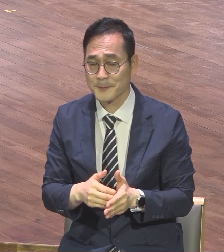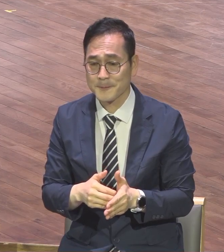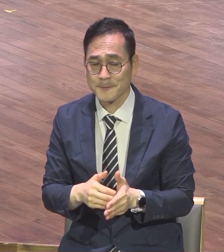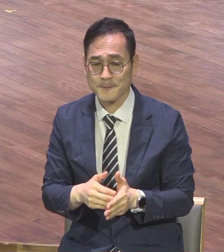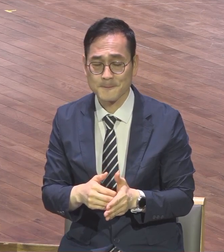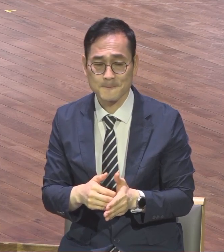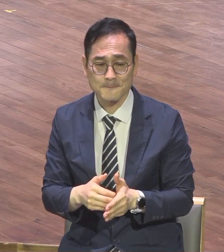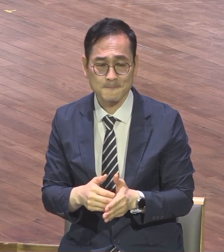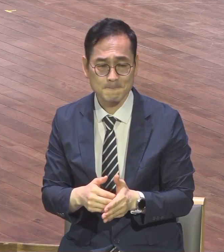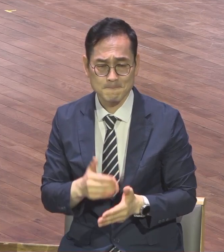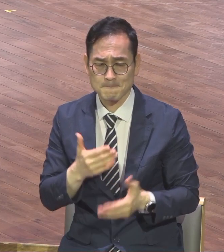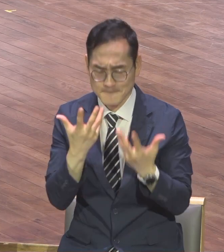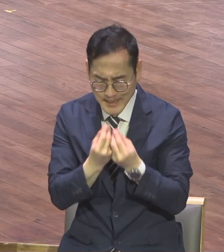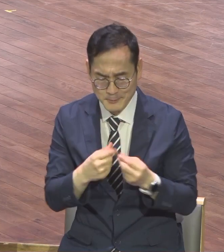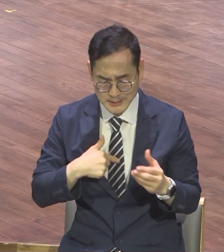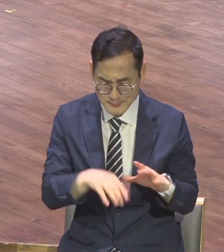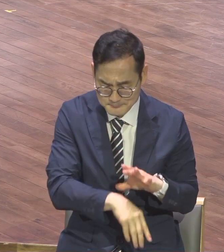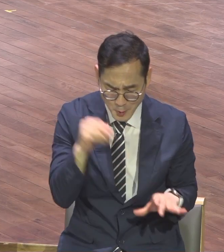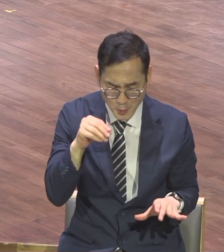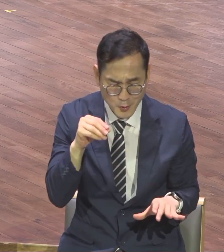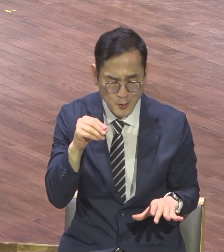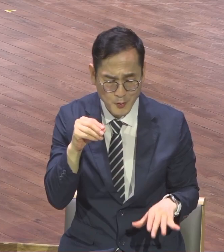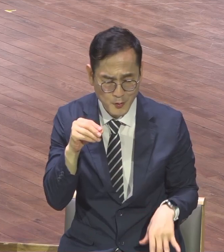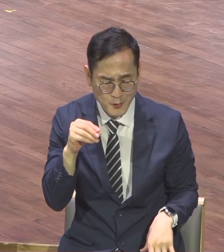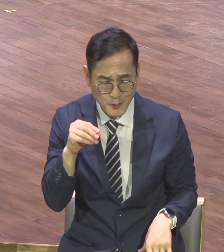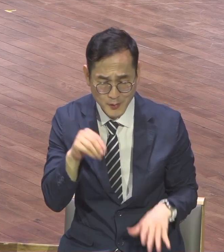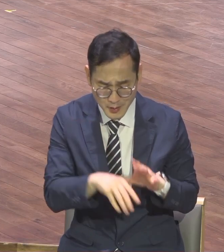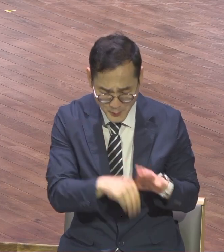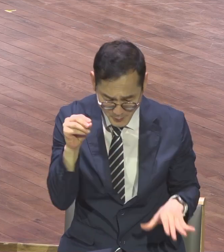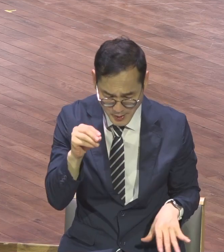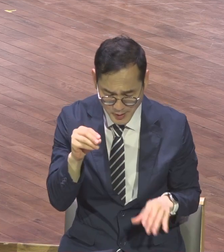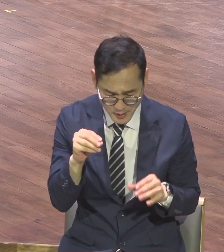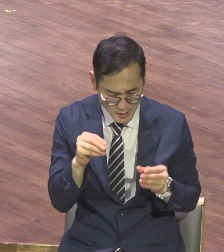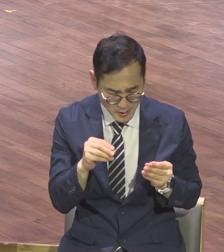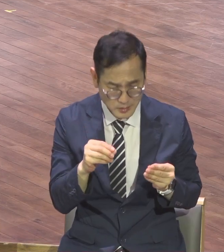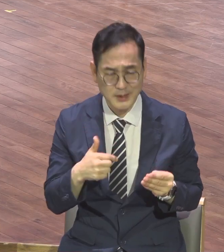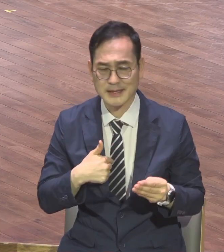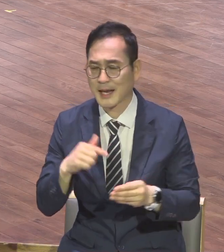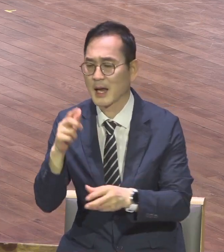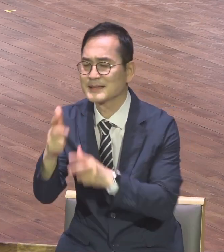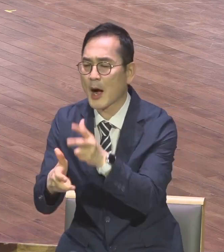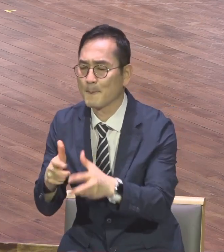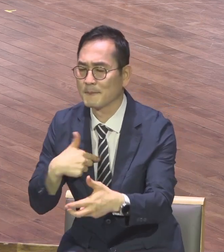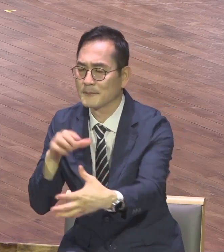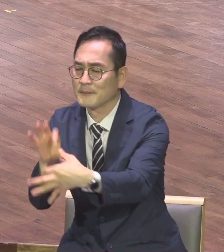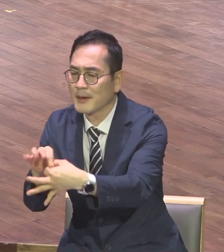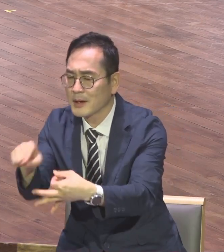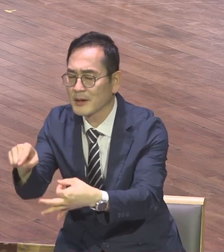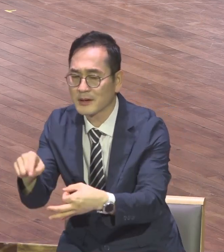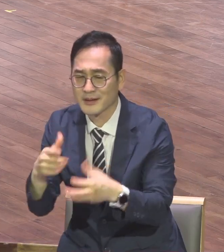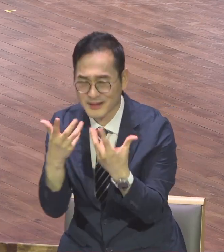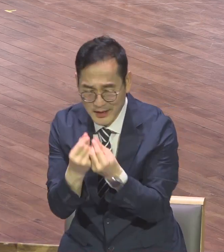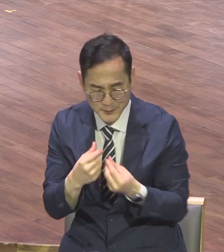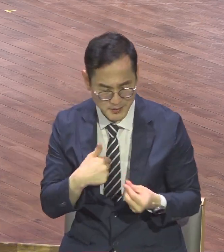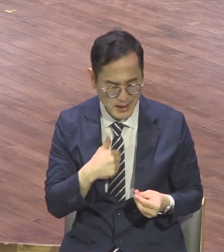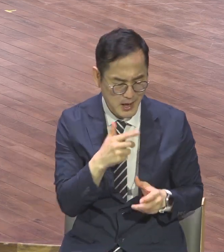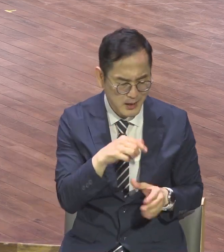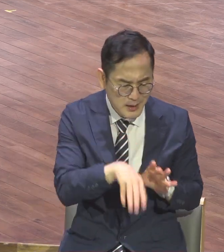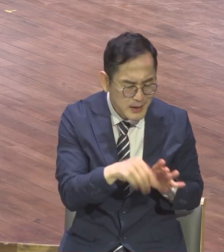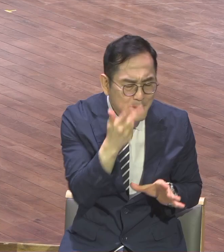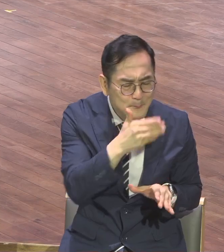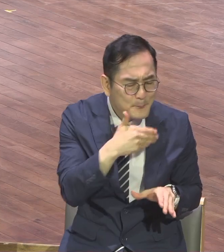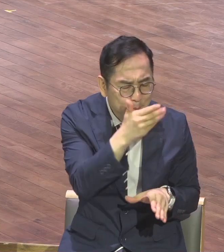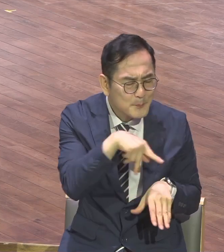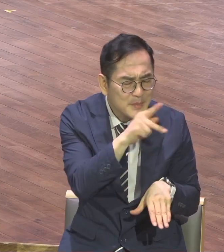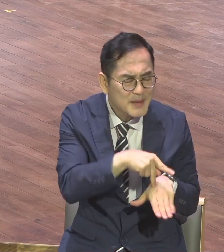실제적으로 내가 뽑은 나라가 아니길 경우는 해당 나라 그 사람